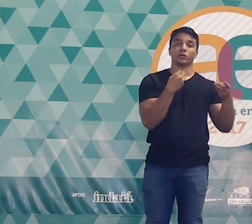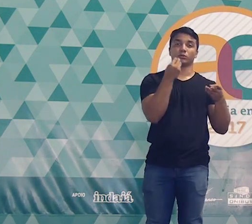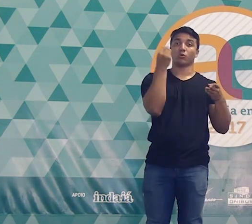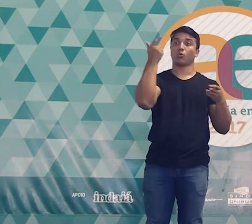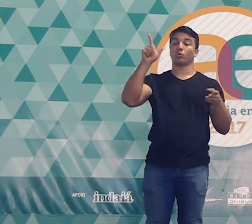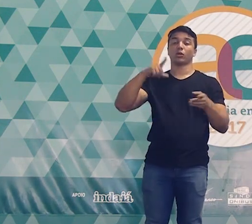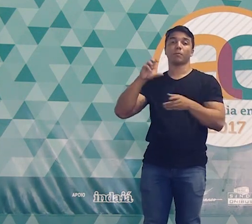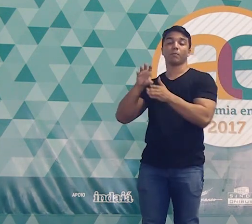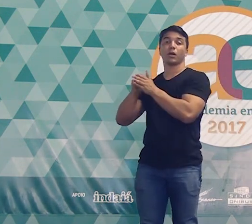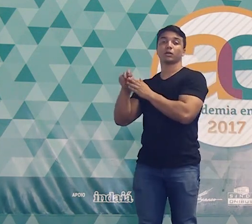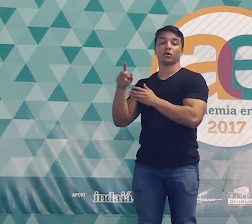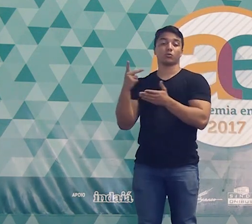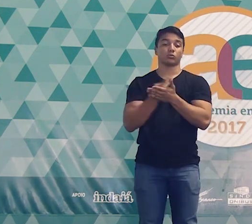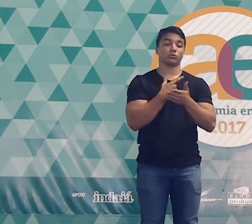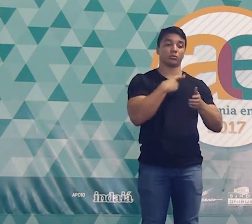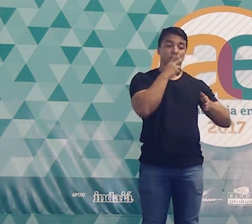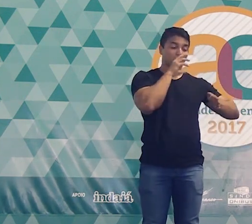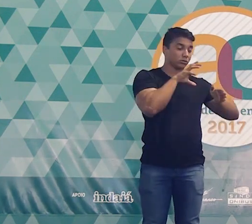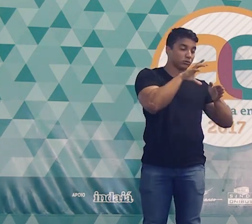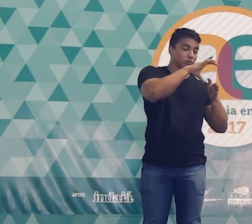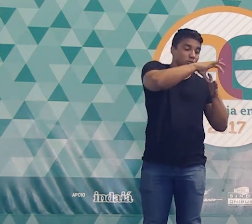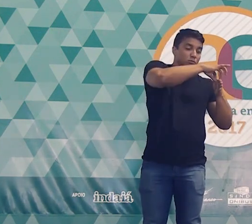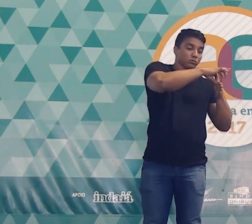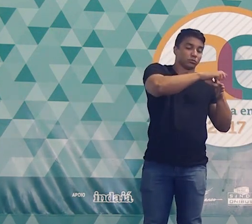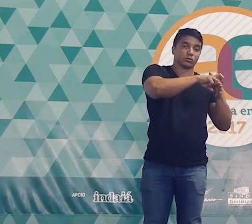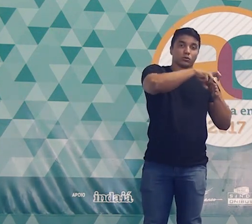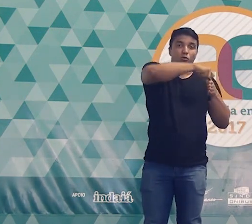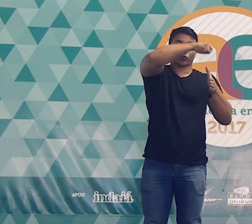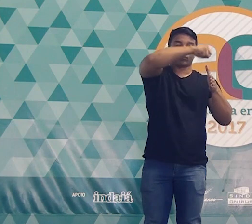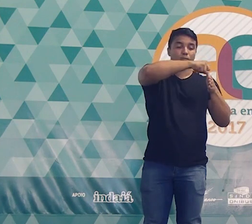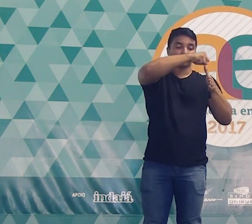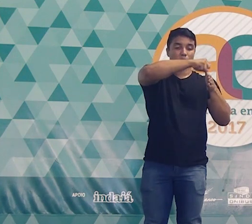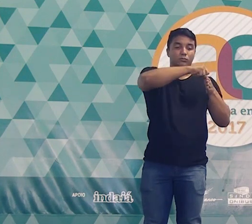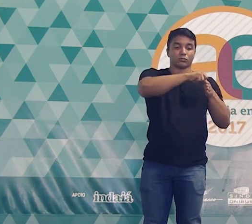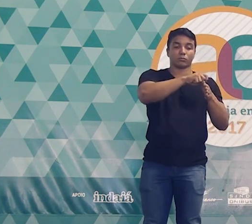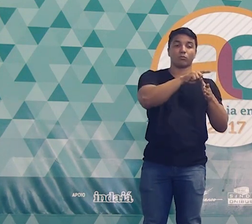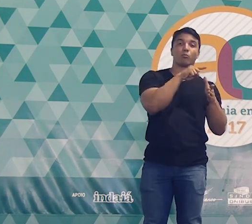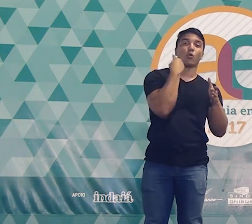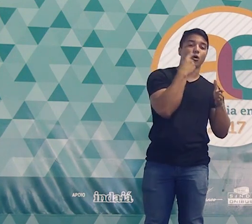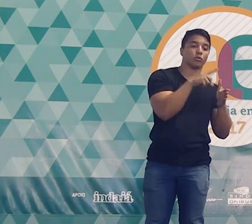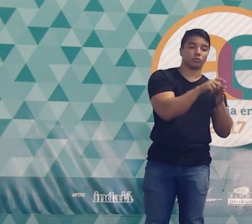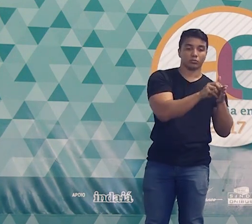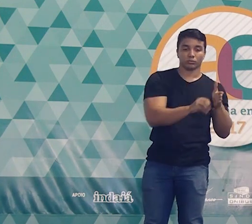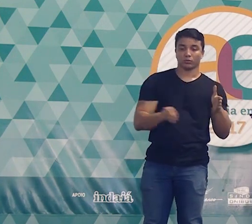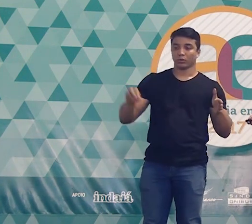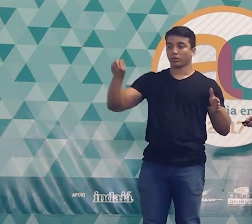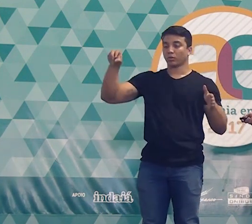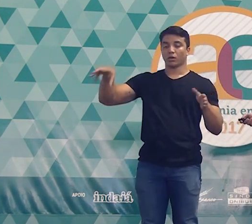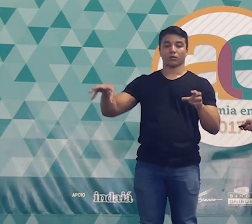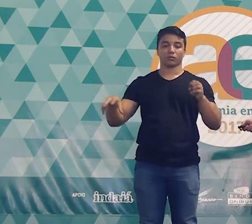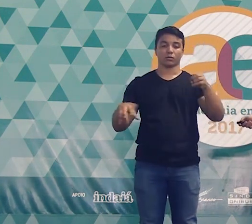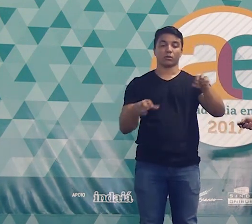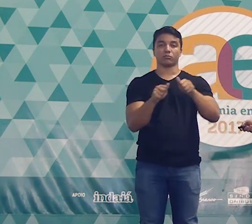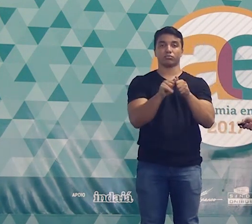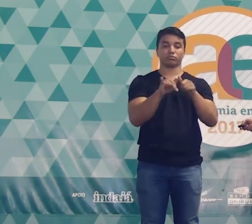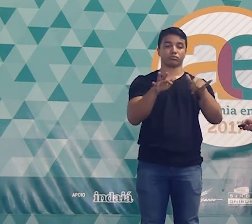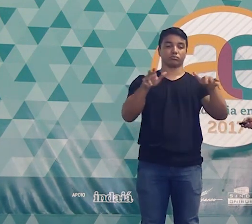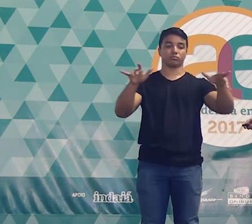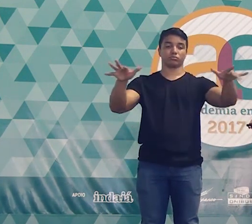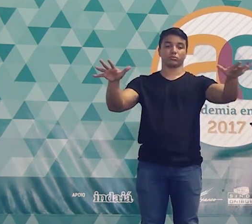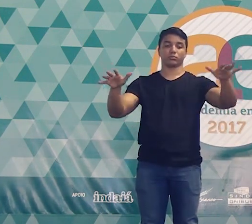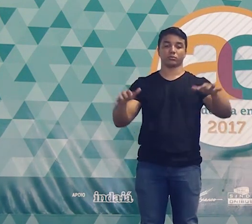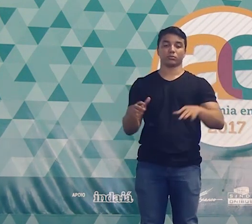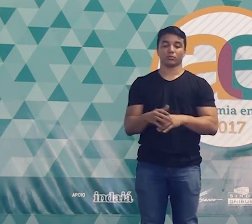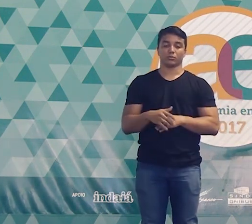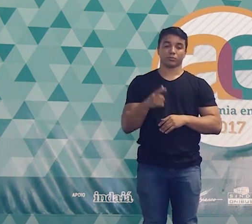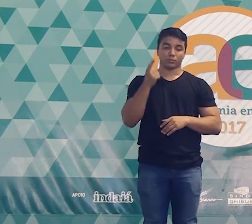outra bactéria, ele acaba sendo portador do material genético da bactéria que morreu para outra. Aqui você tem vários vírus